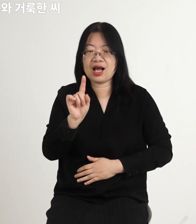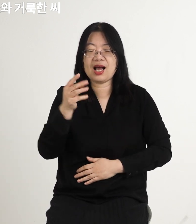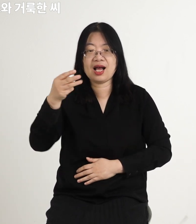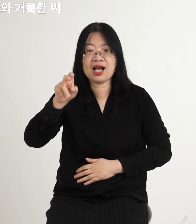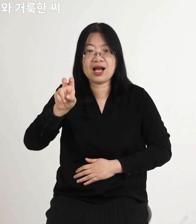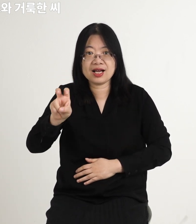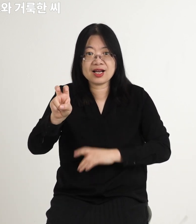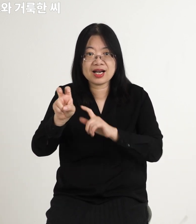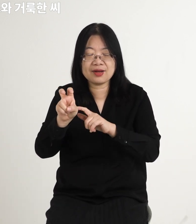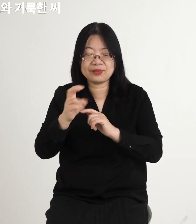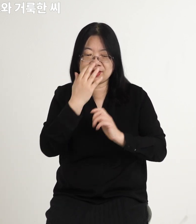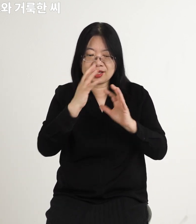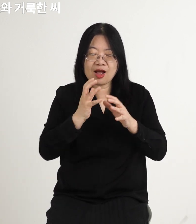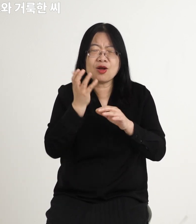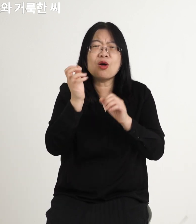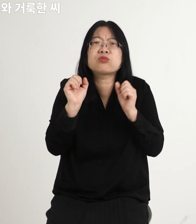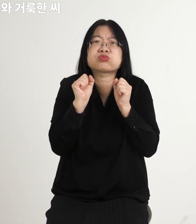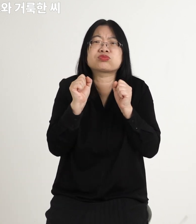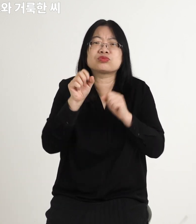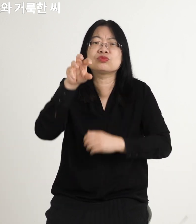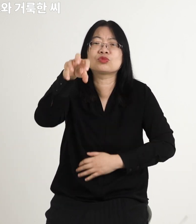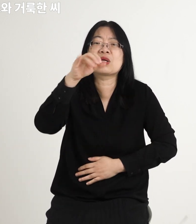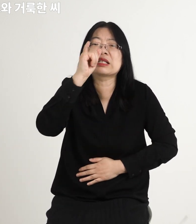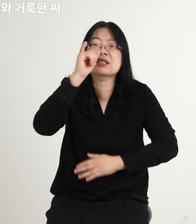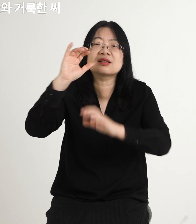아람은 이스라엘 북쪽에 얹어져 있는 나라예요.